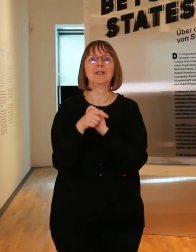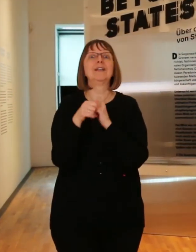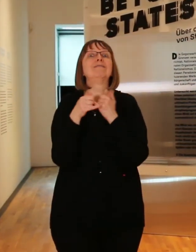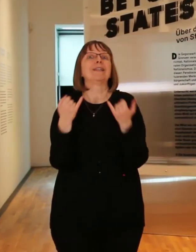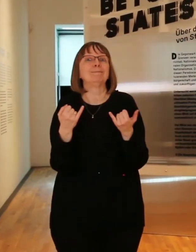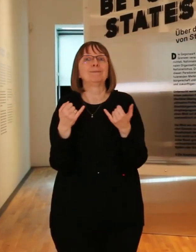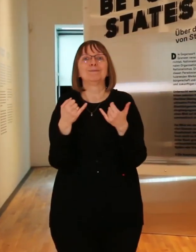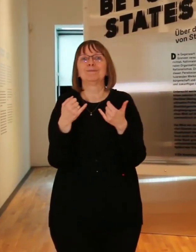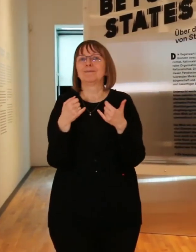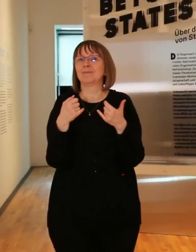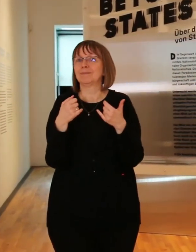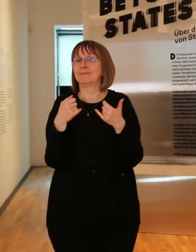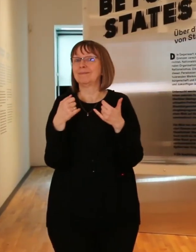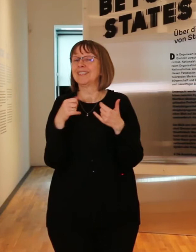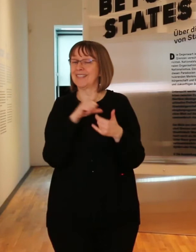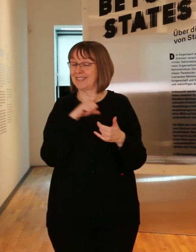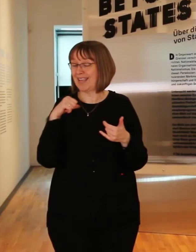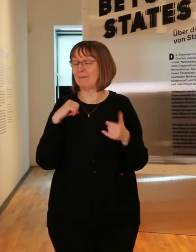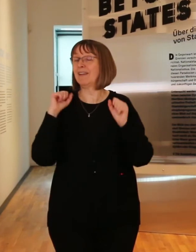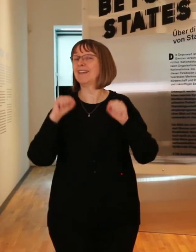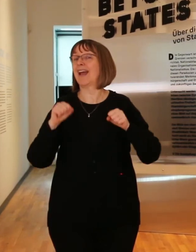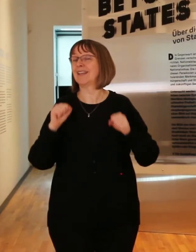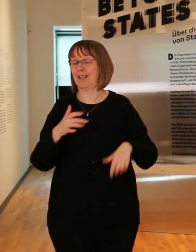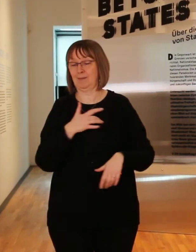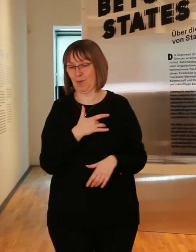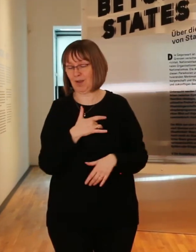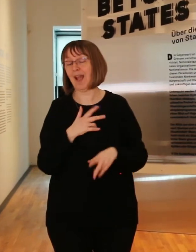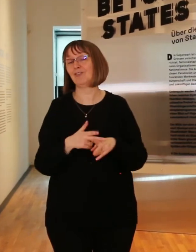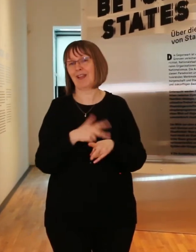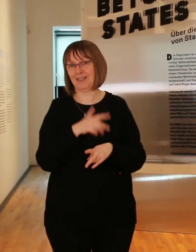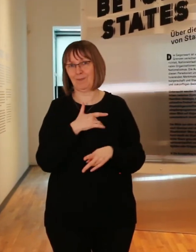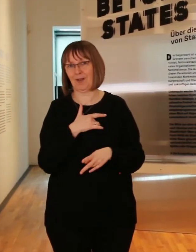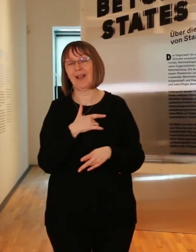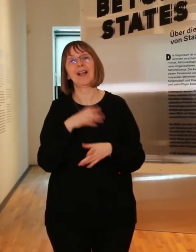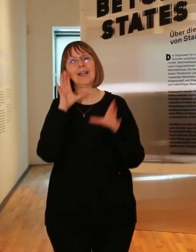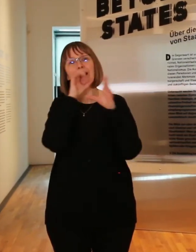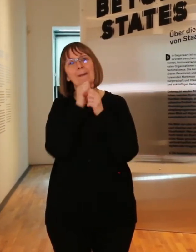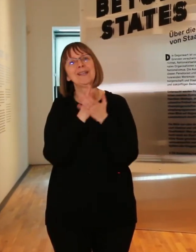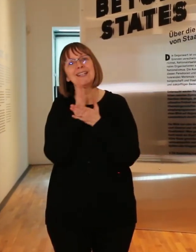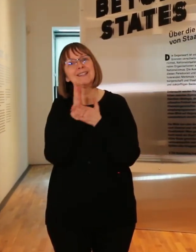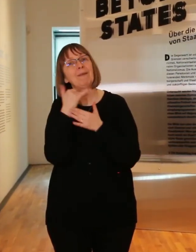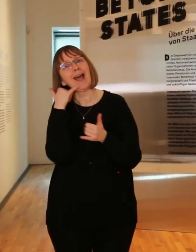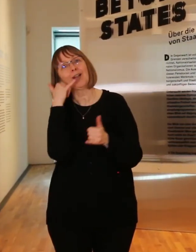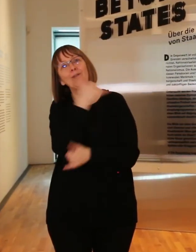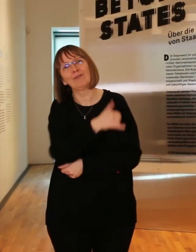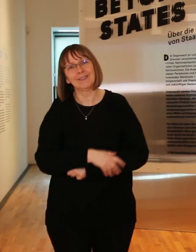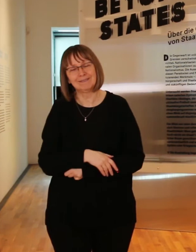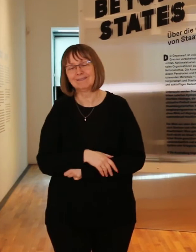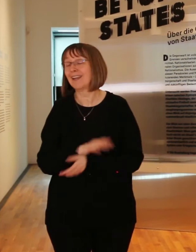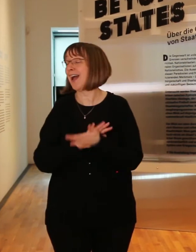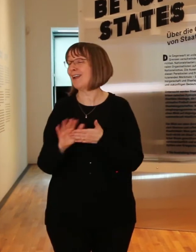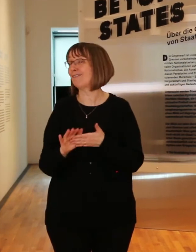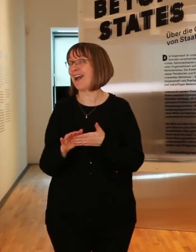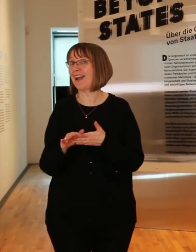zwar, dass man selbst als Bürger, als Staatsbürger Geheimdienste anrufen kann. Das geht ganz